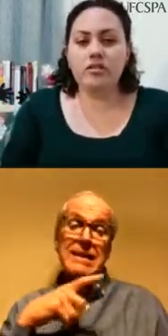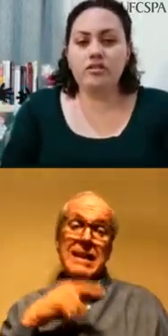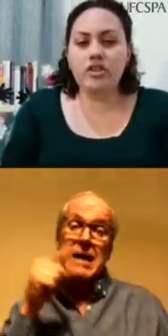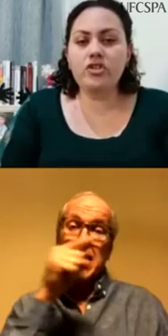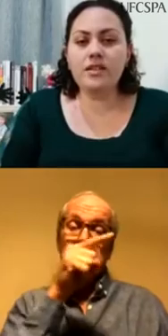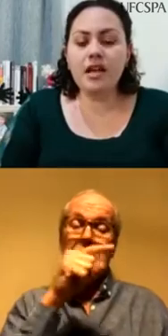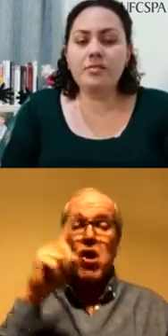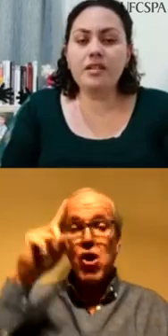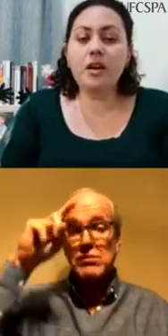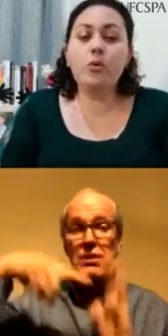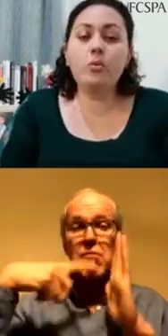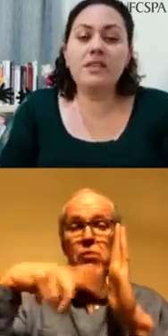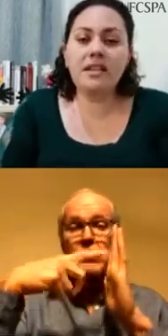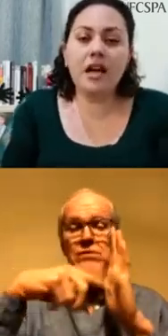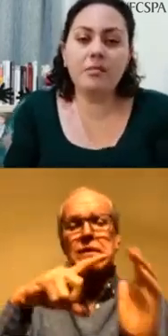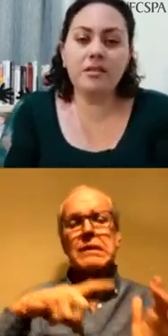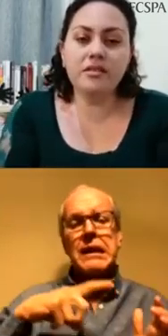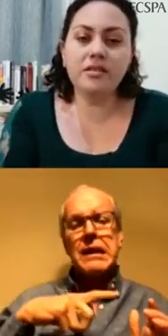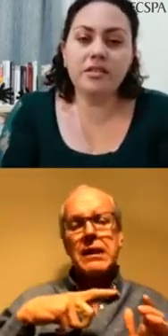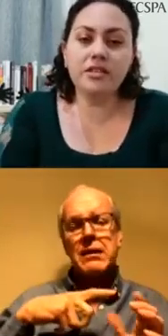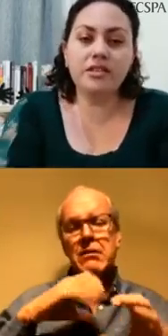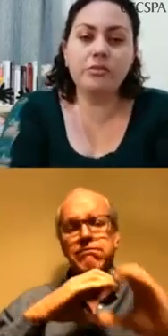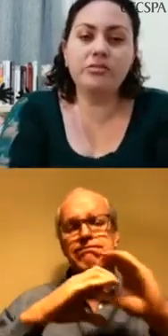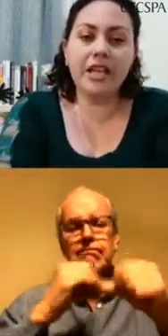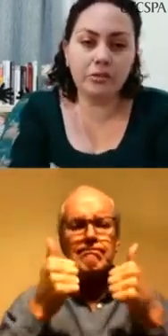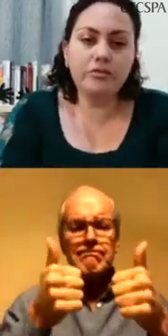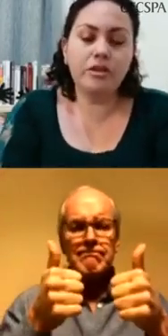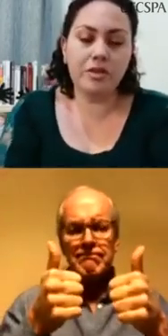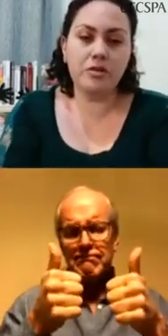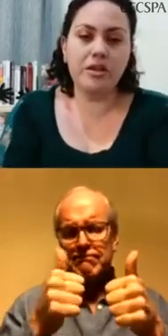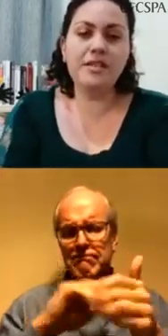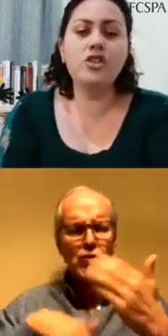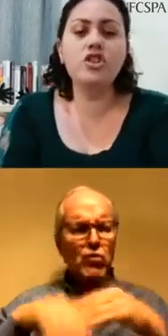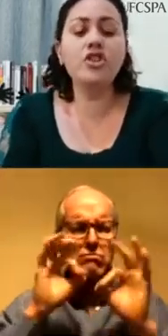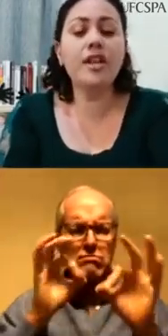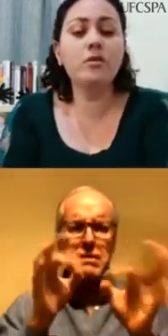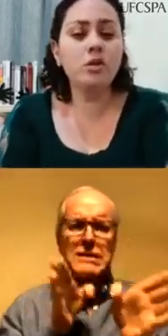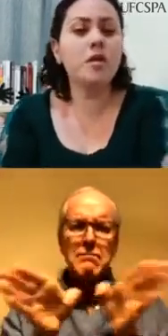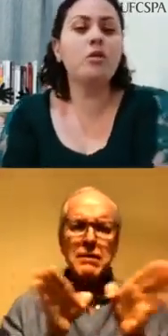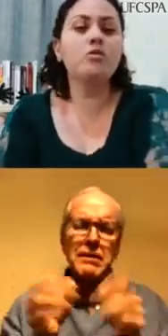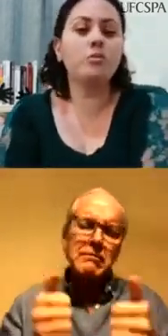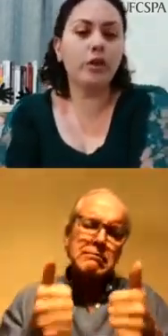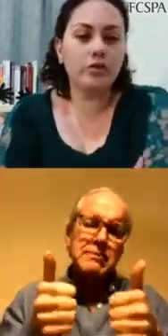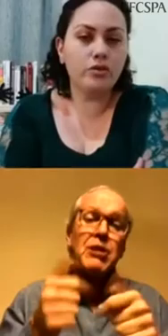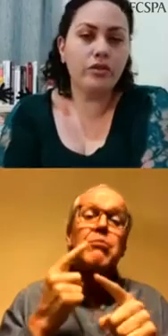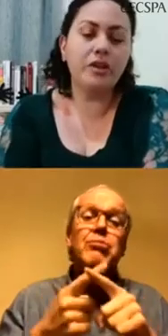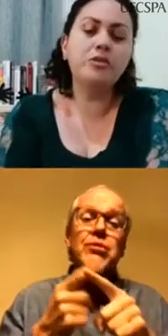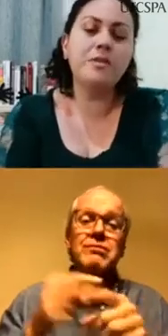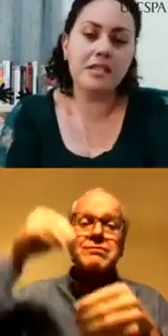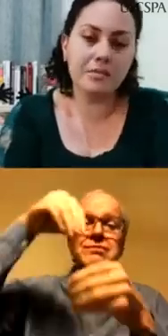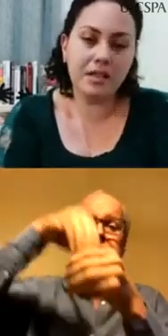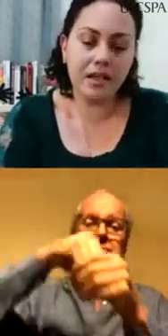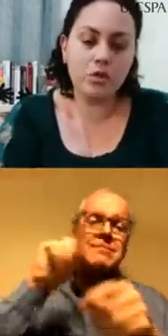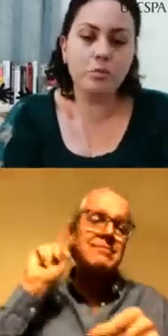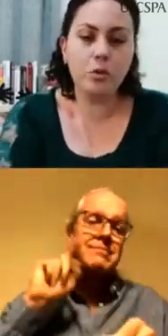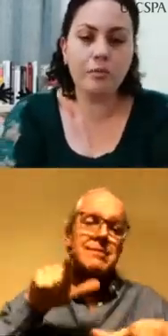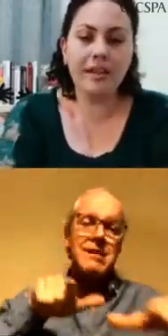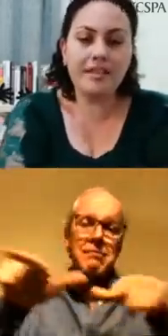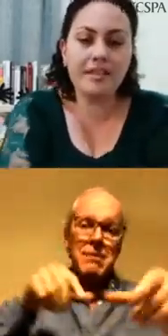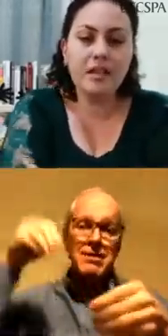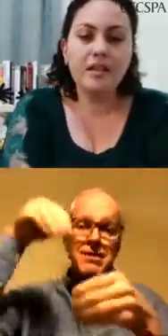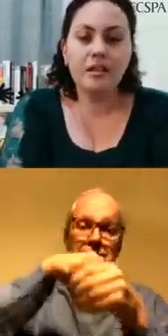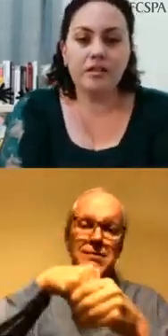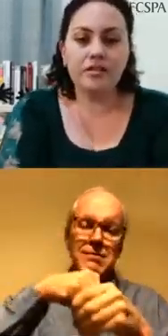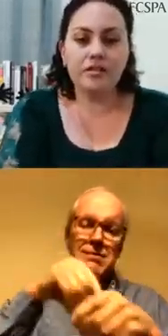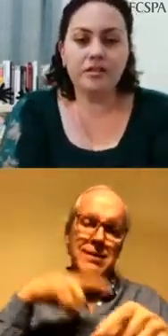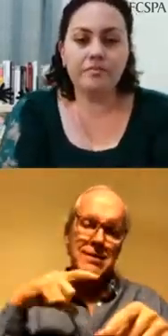Realmente, a gente sabe que algumas acaba não tendo informações, né? A gente tem no Hospital Moinhos de Vento uma acessibilidade um pouco